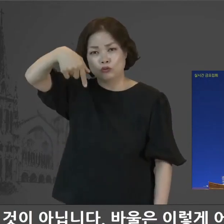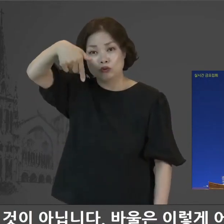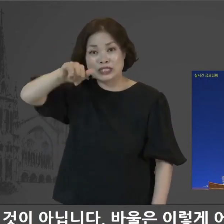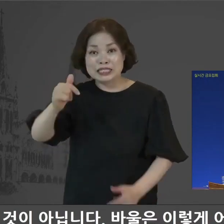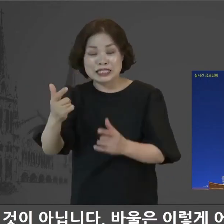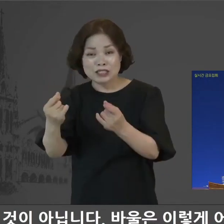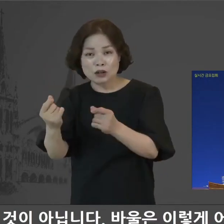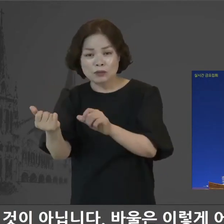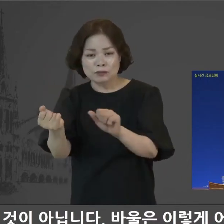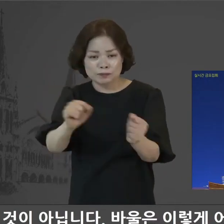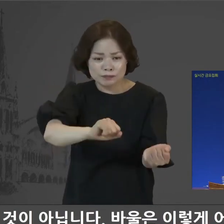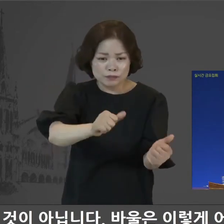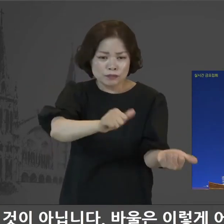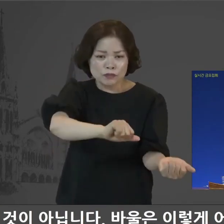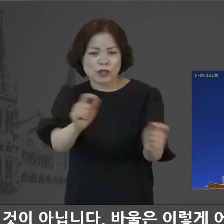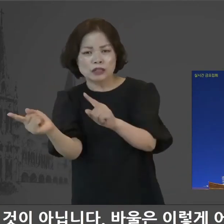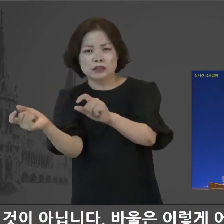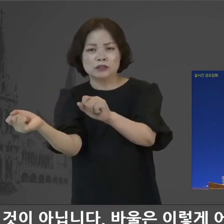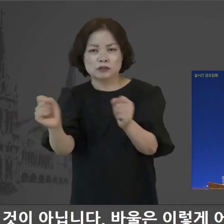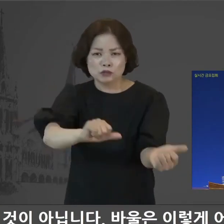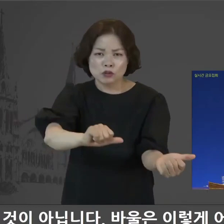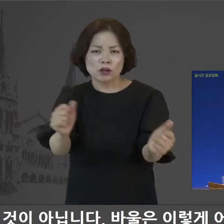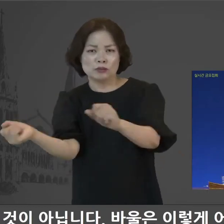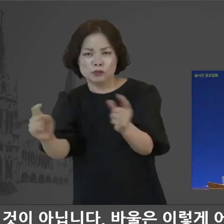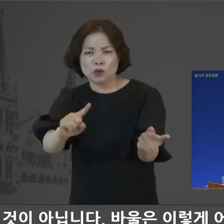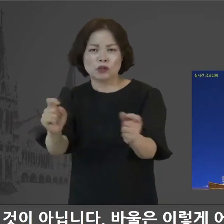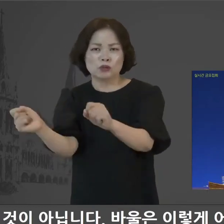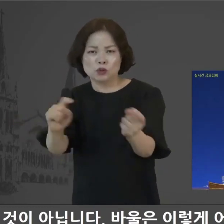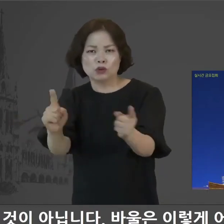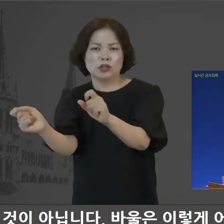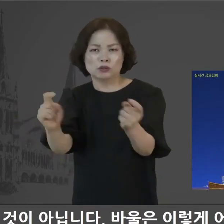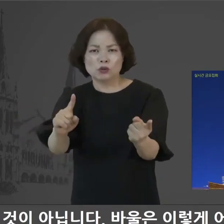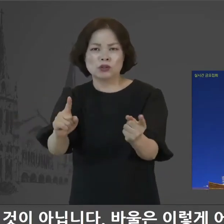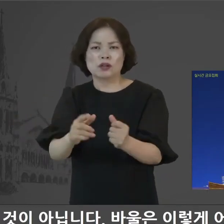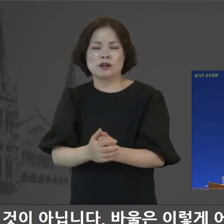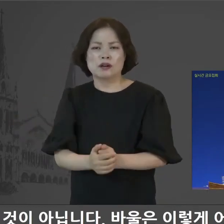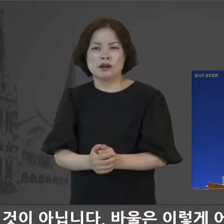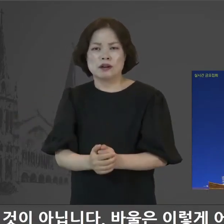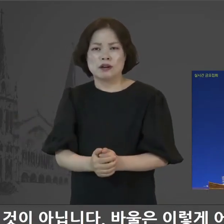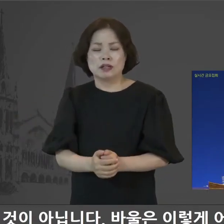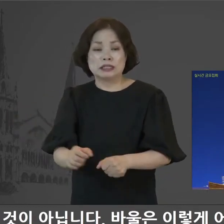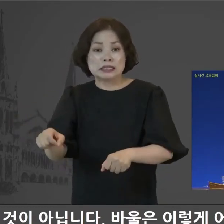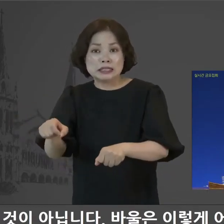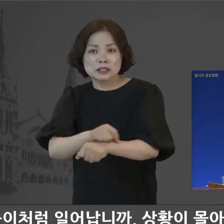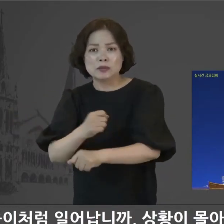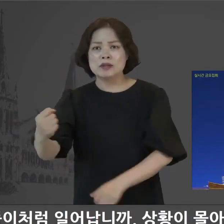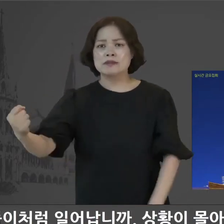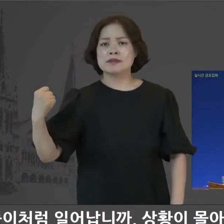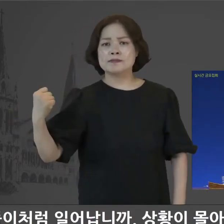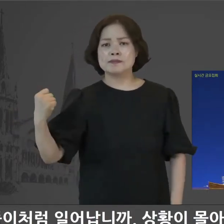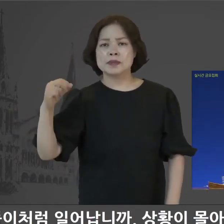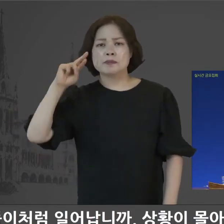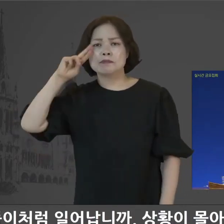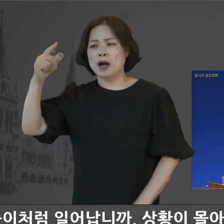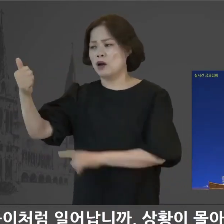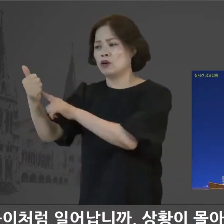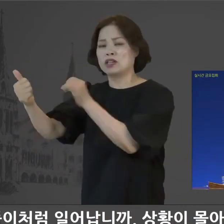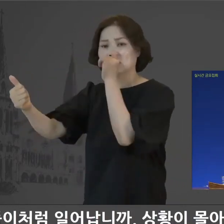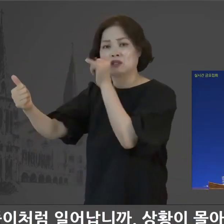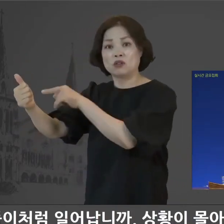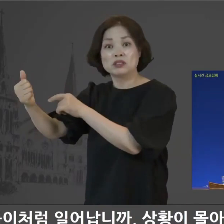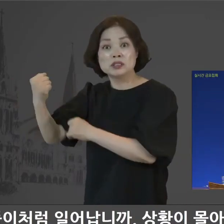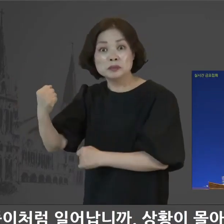바울을 몰아가는데 거기서 또 일어나고 또 일어나고 또 일어납니다. 정말 특별한 힘이 그에게 있었습니다. 그 힘이